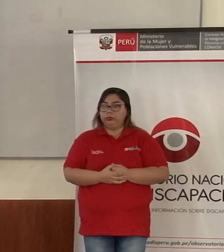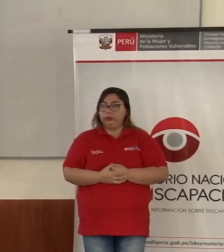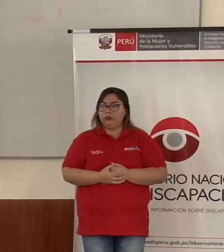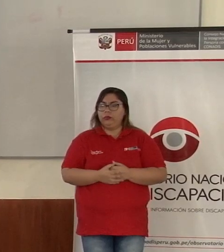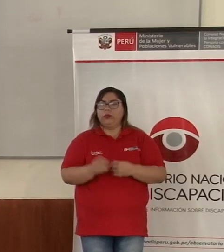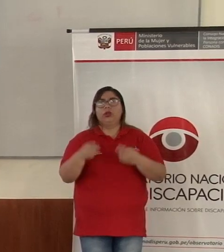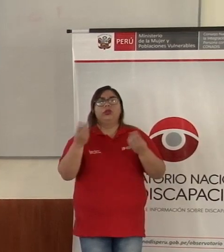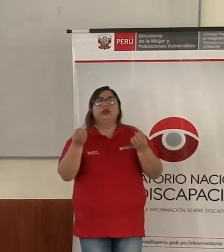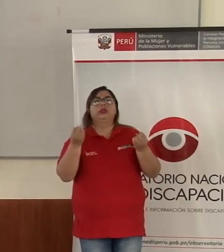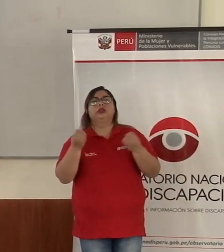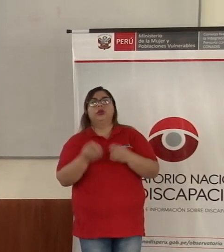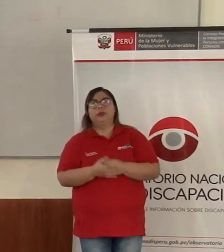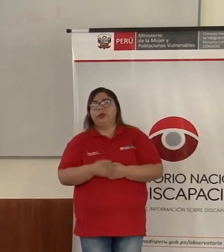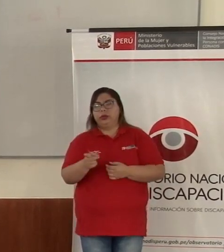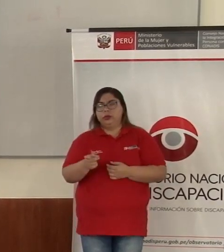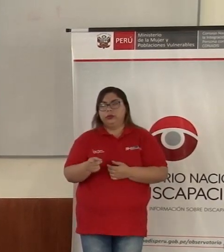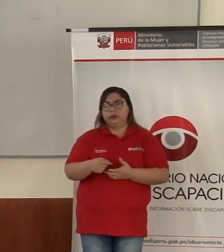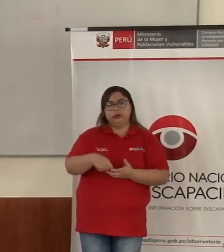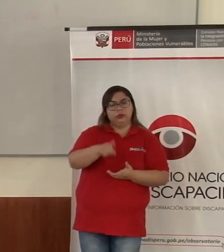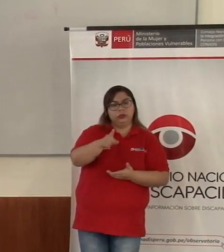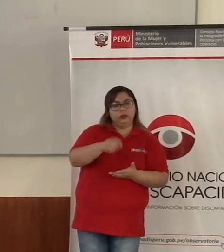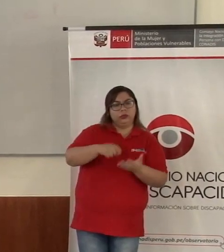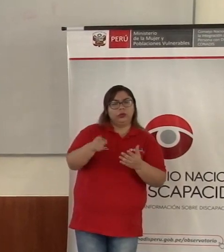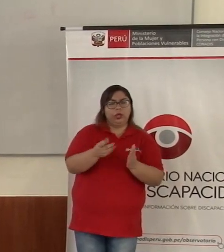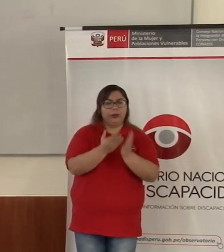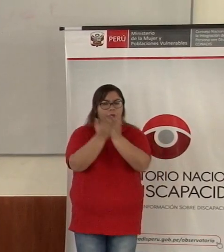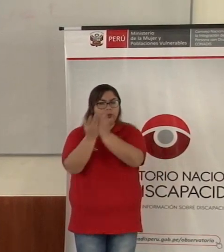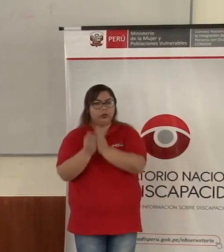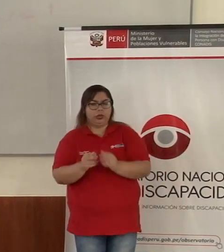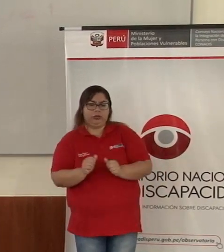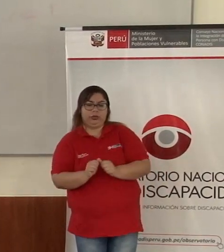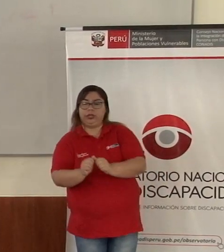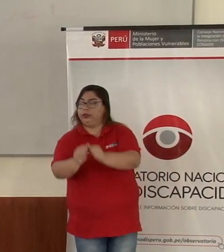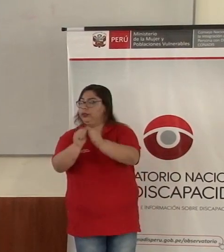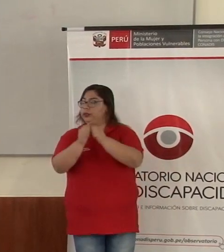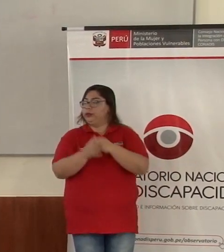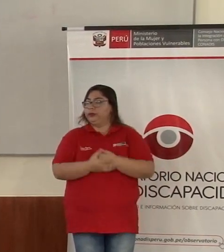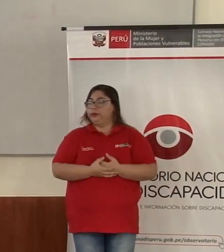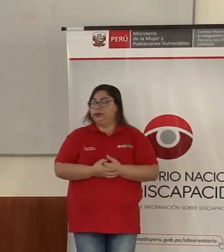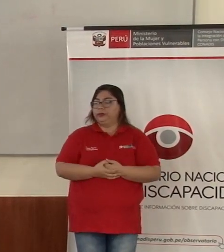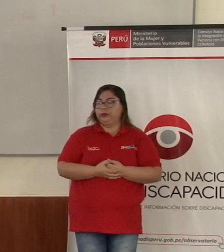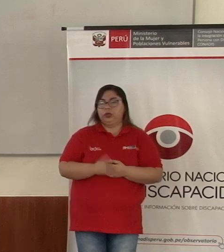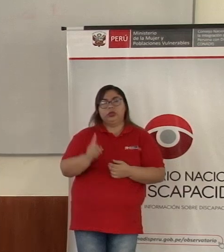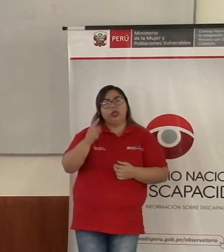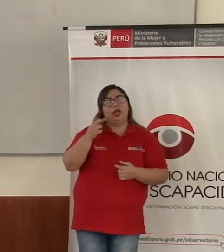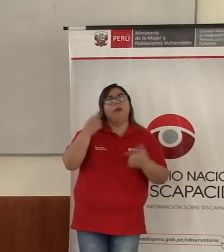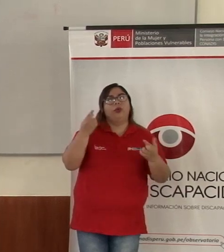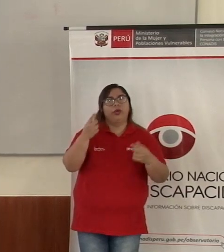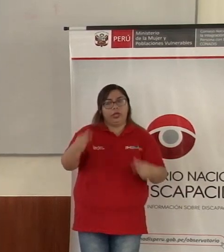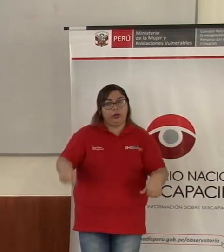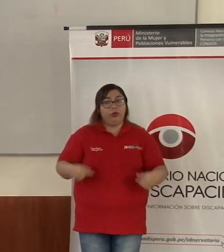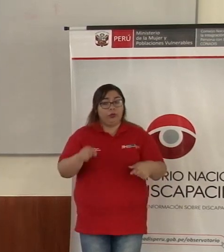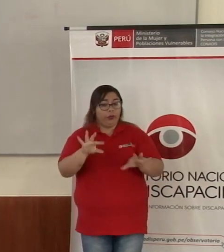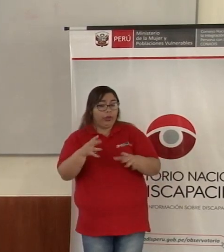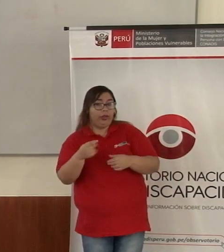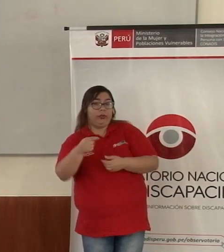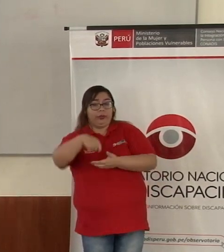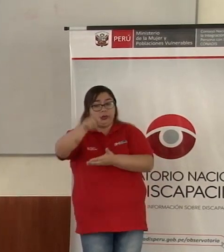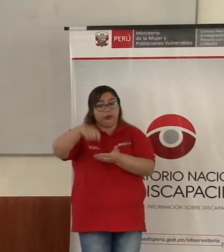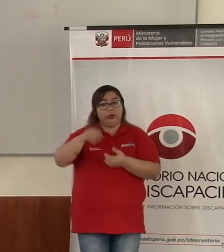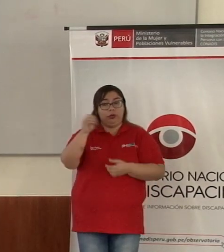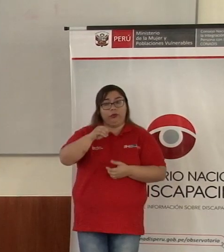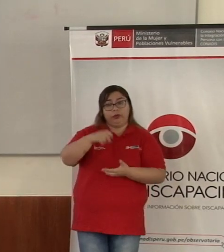Entonces, ¿cómo no tiene discernimiento ella? Se ha podido estudiar toda una carrera. O sea, porque no puede mover su mano y